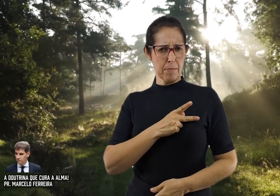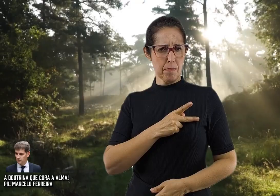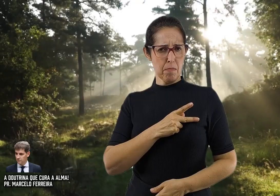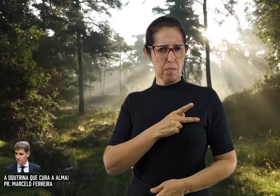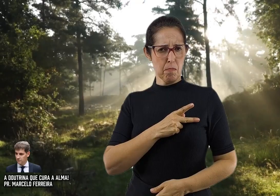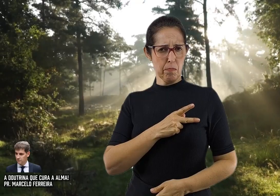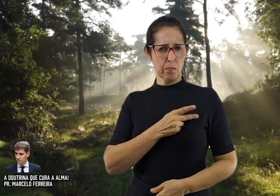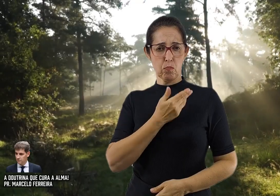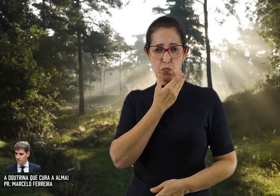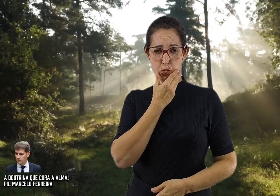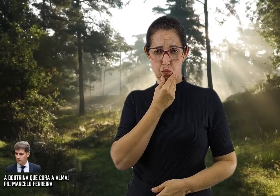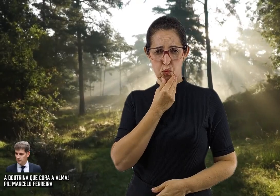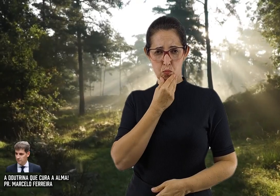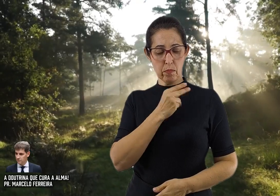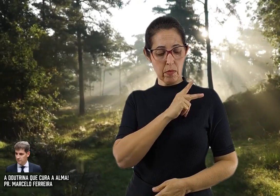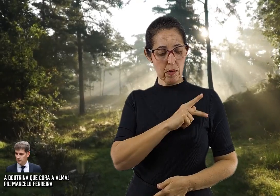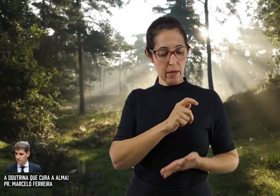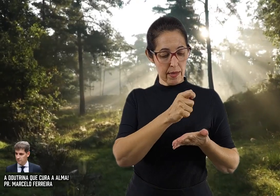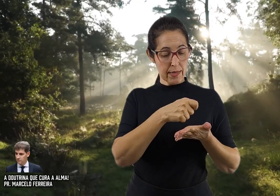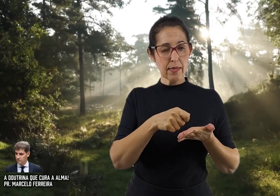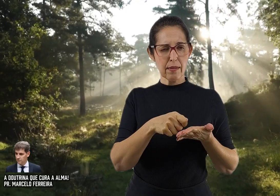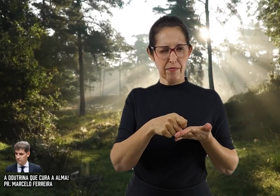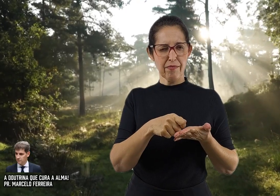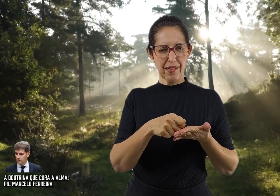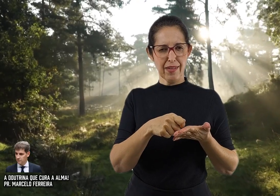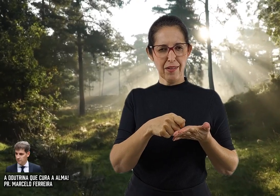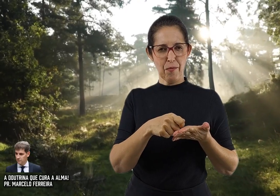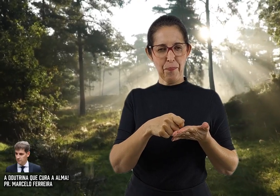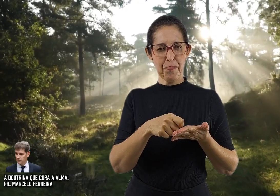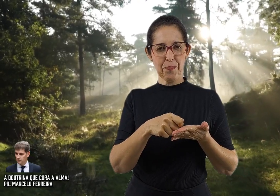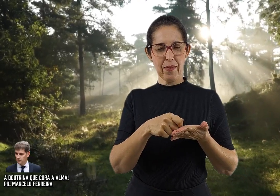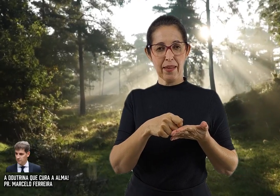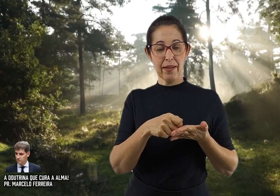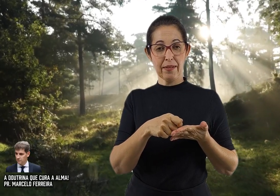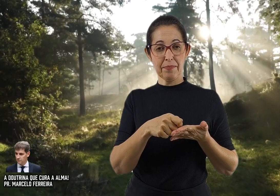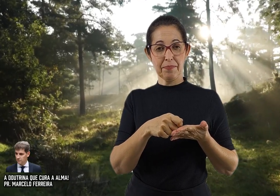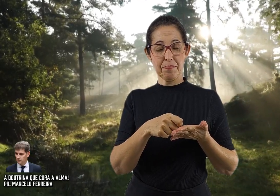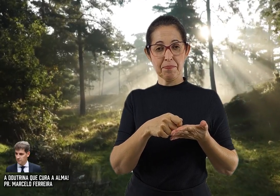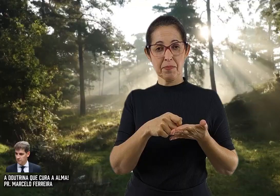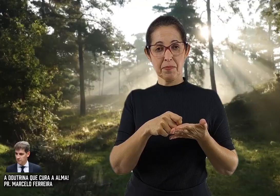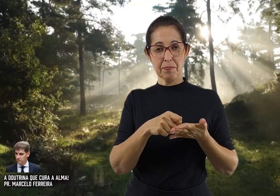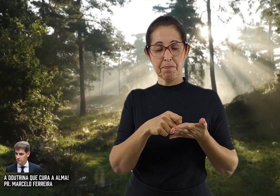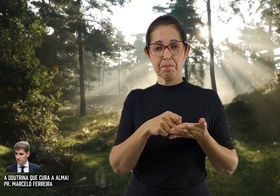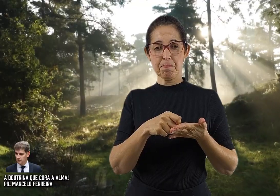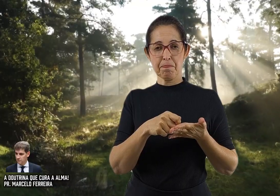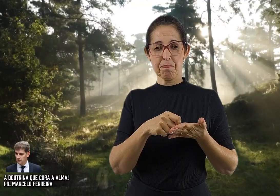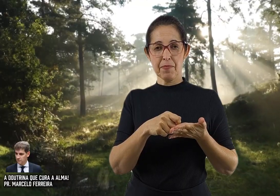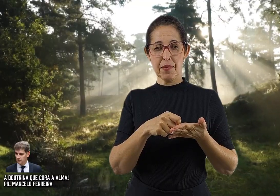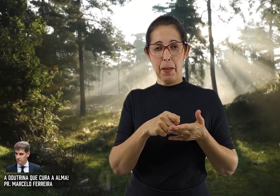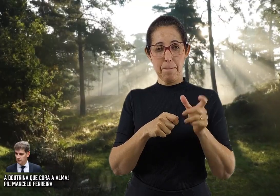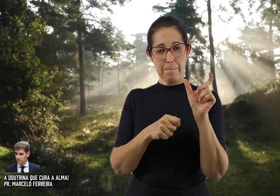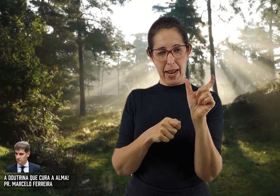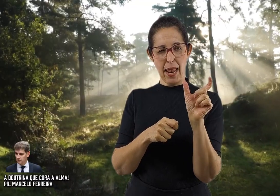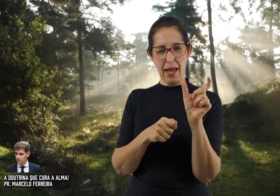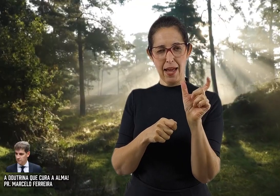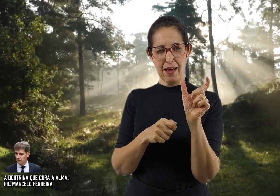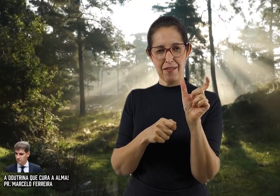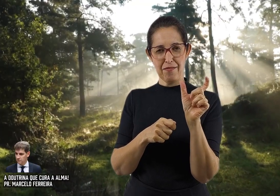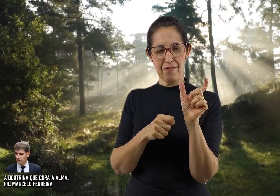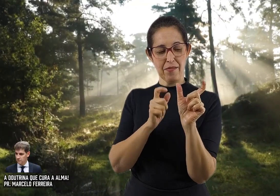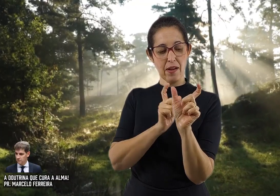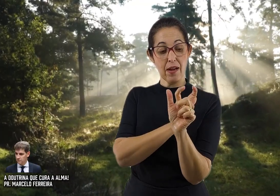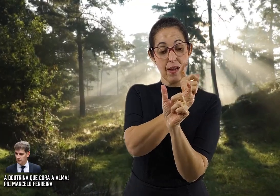vezes, antes da expressão doutrina, ele usava uma palavra antes. Por várias vezes ele fala a